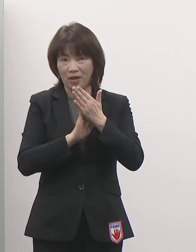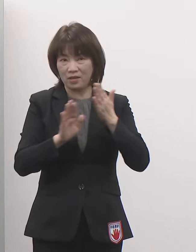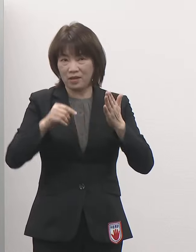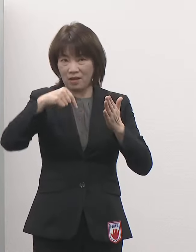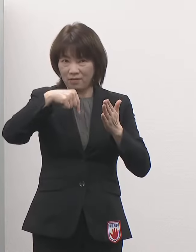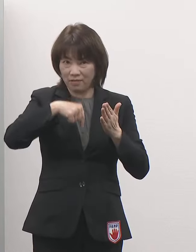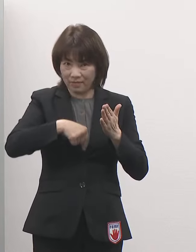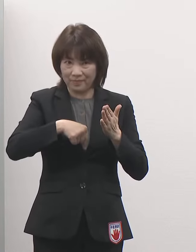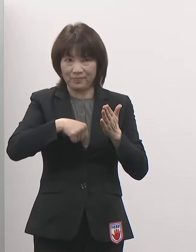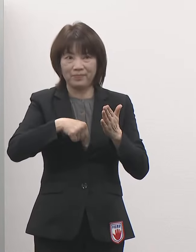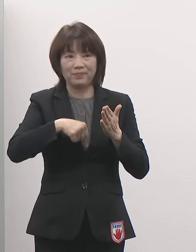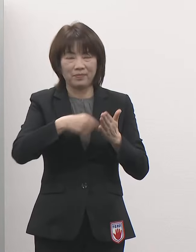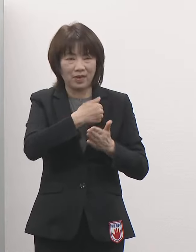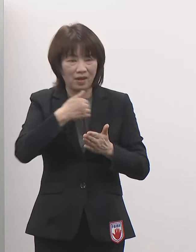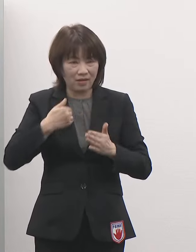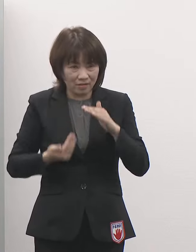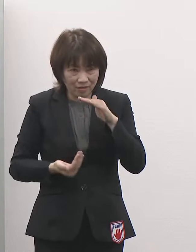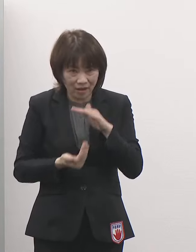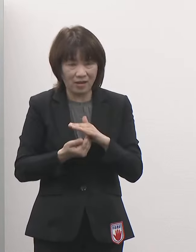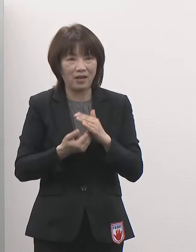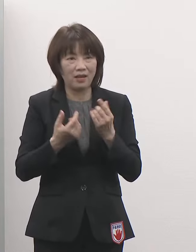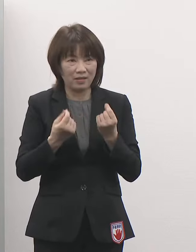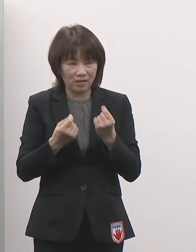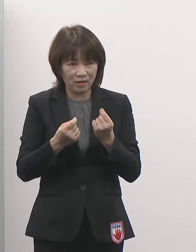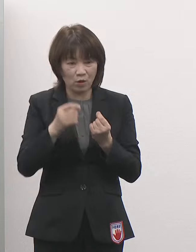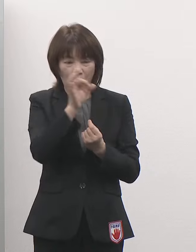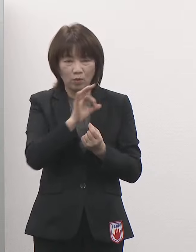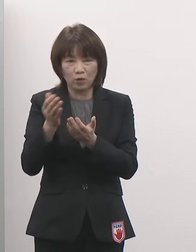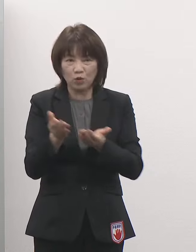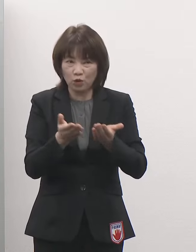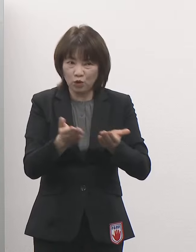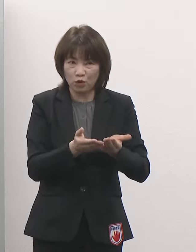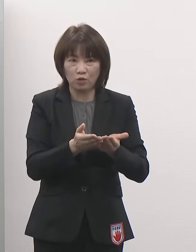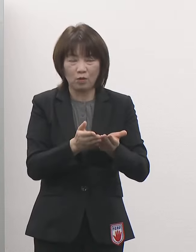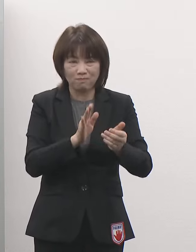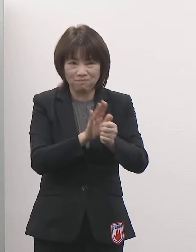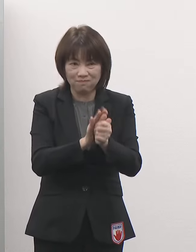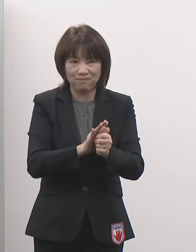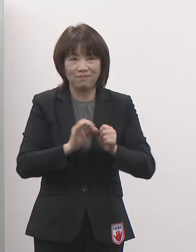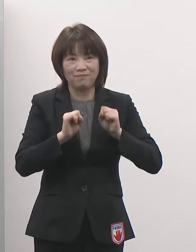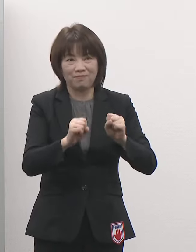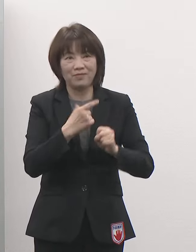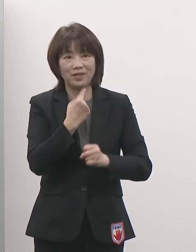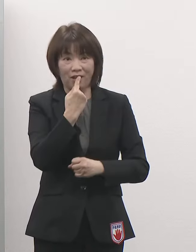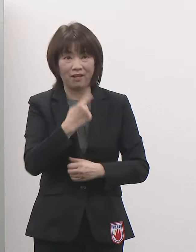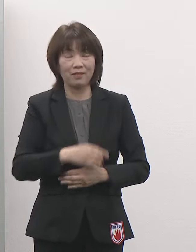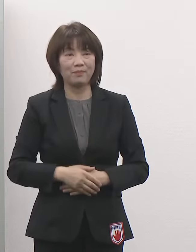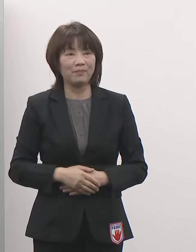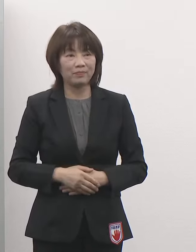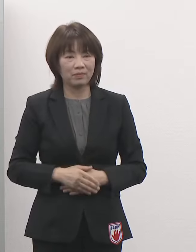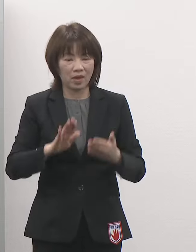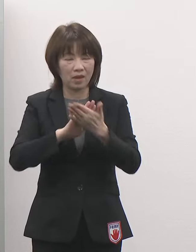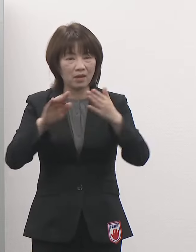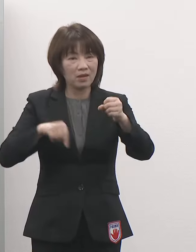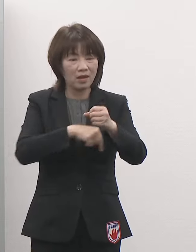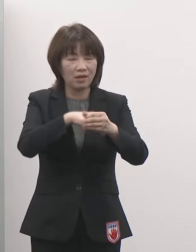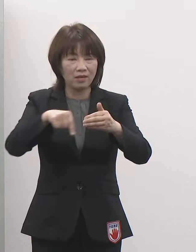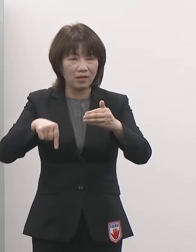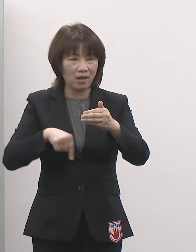県レベルで、できる限りの対応を取ってまいりたいと思います。例えばさまざま県内でですね